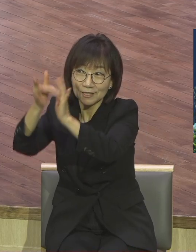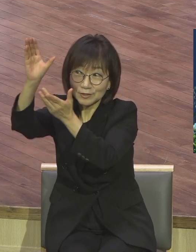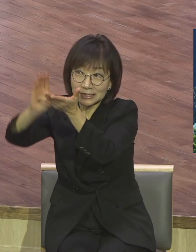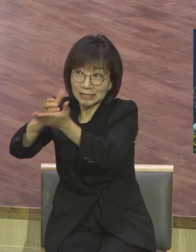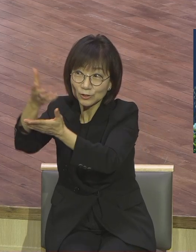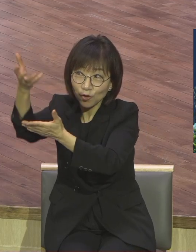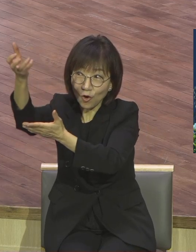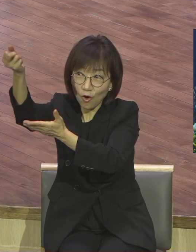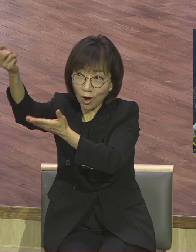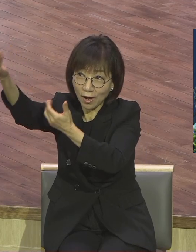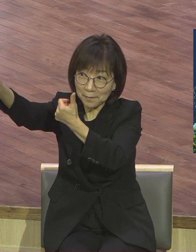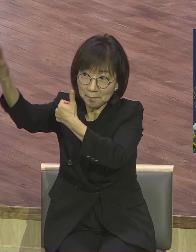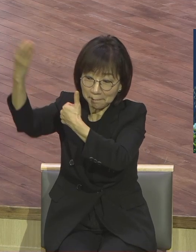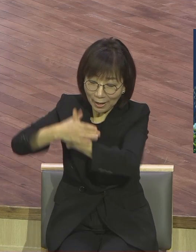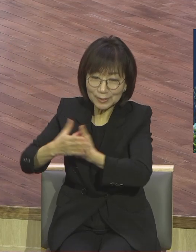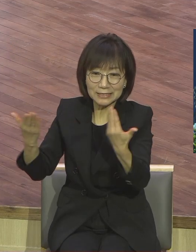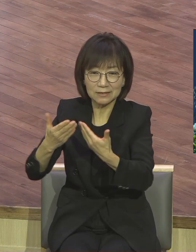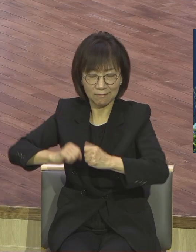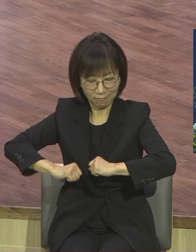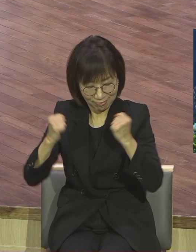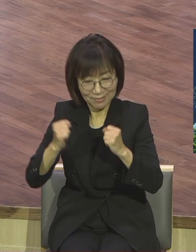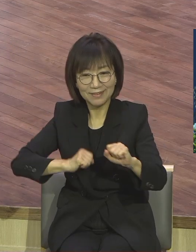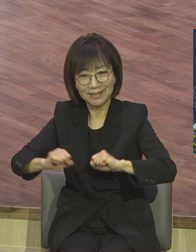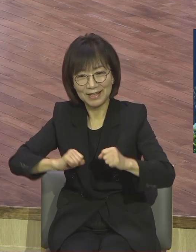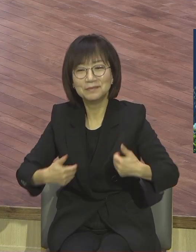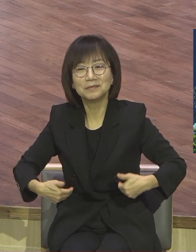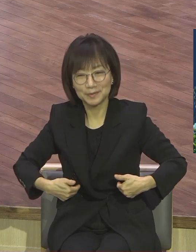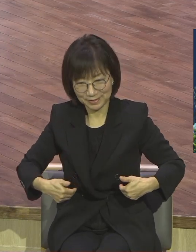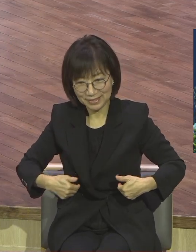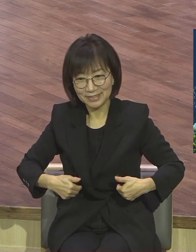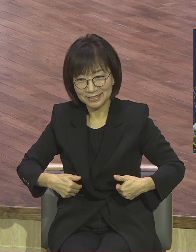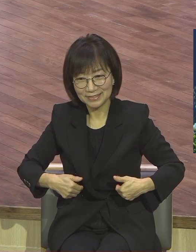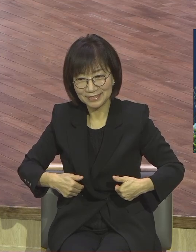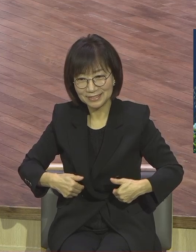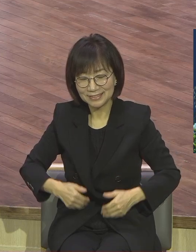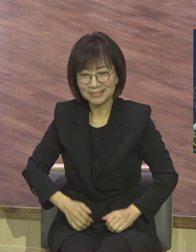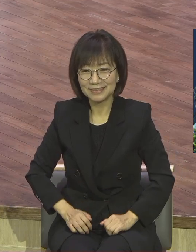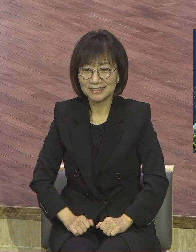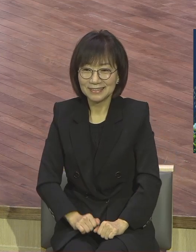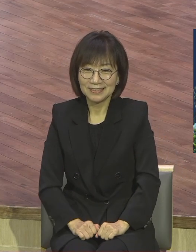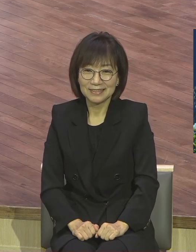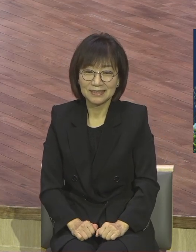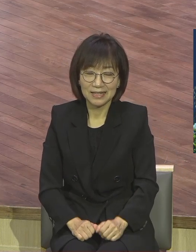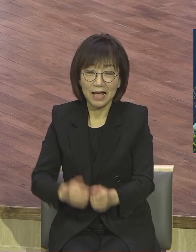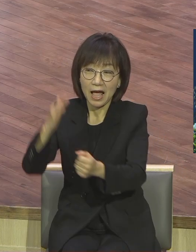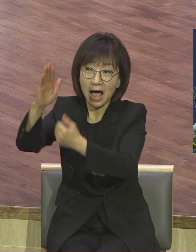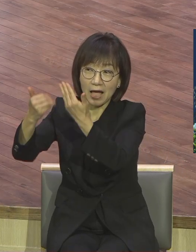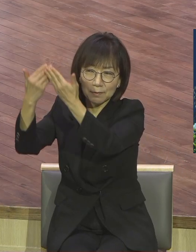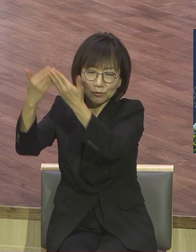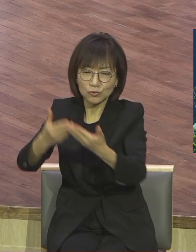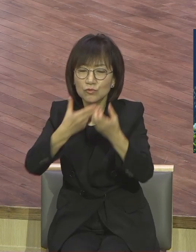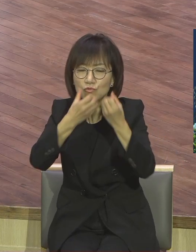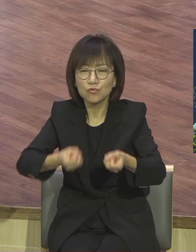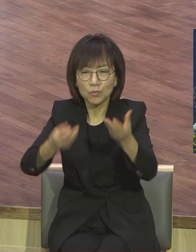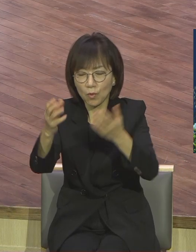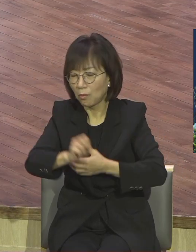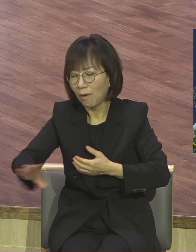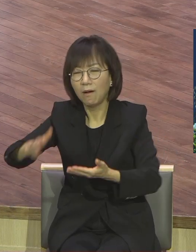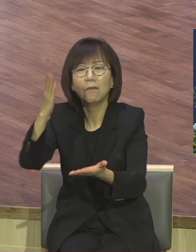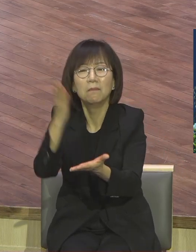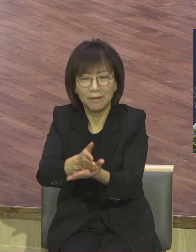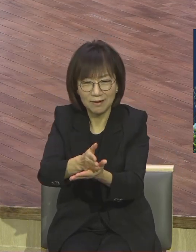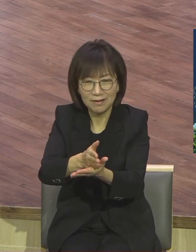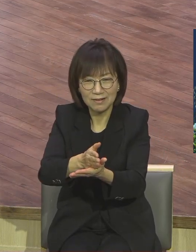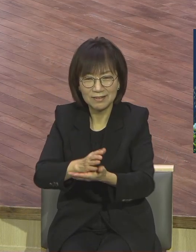계속해서 그렇게 헷갈리게 그래서 하나님께 주신 이 어마어마한 축복을 다 놓치는 거예요.